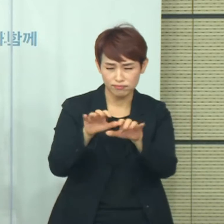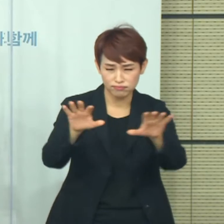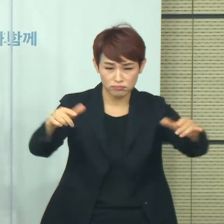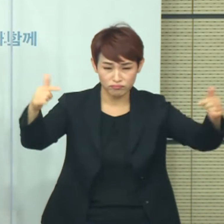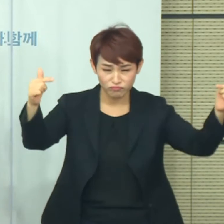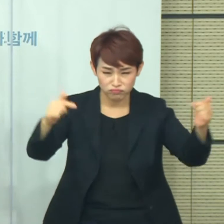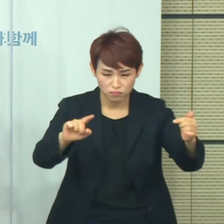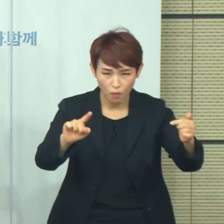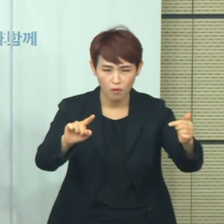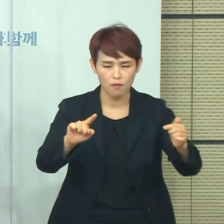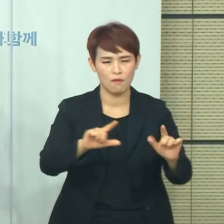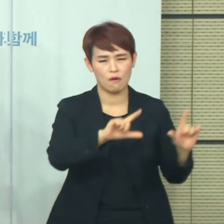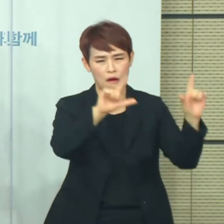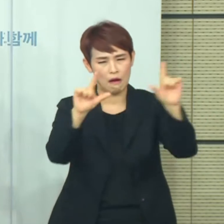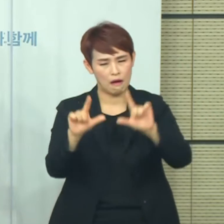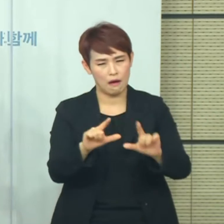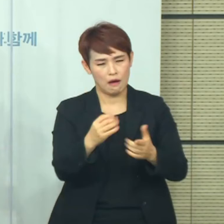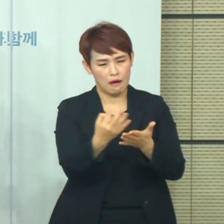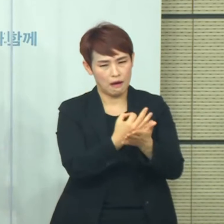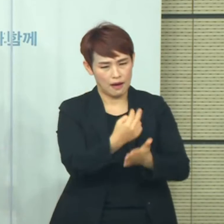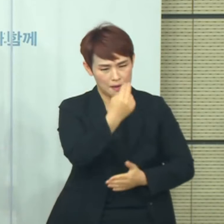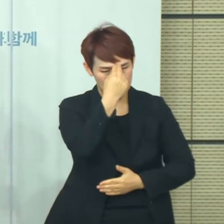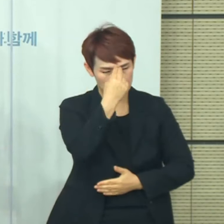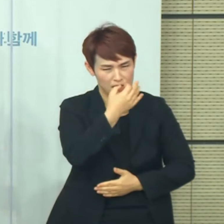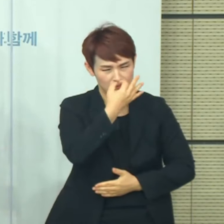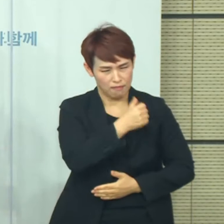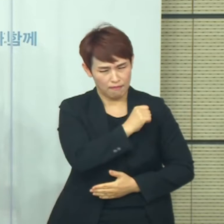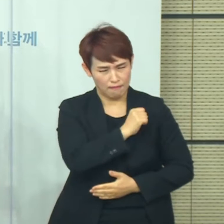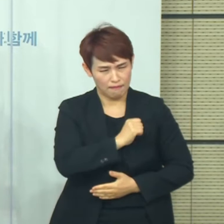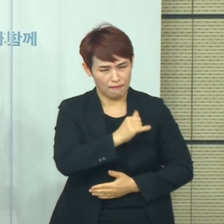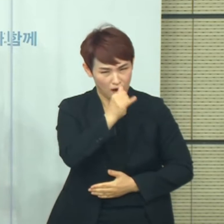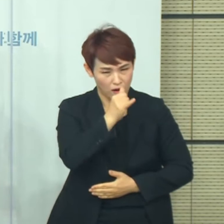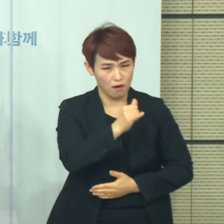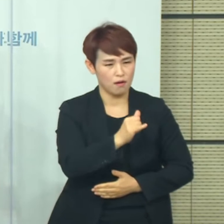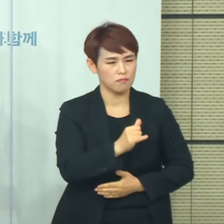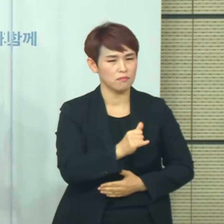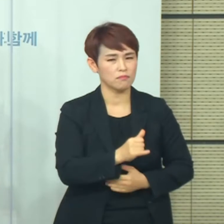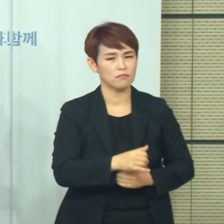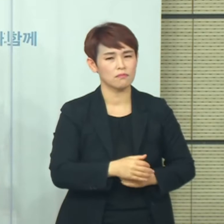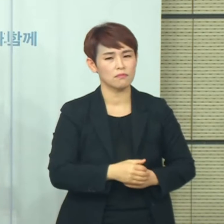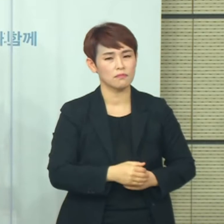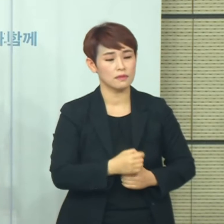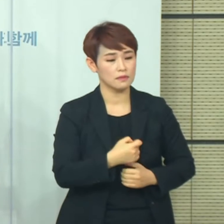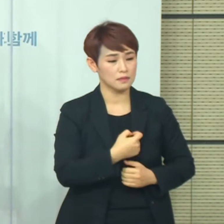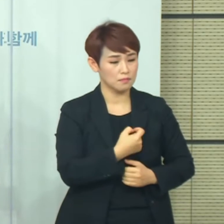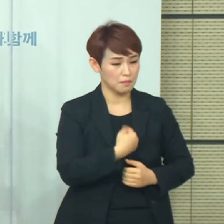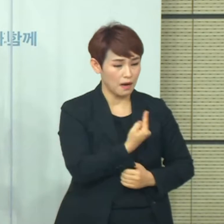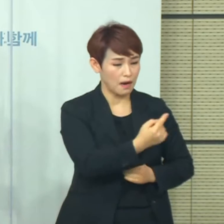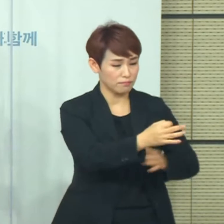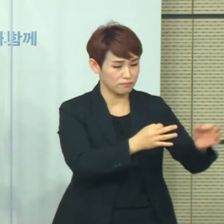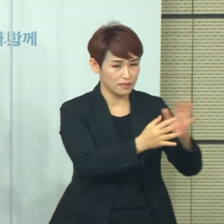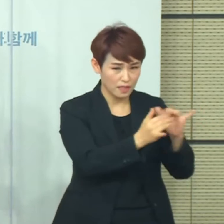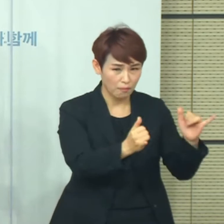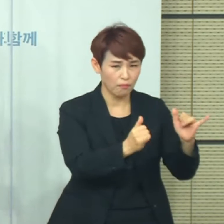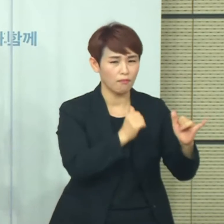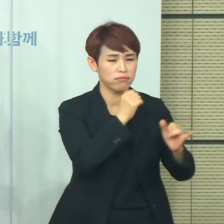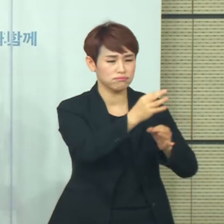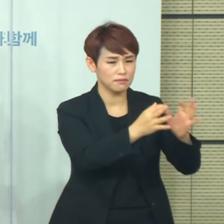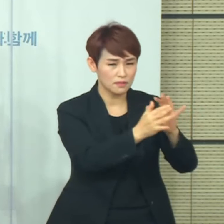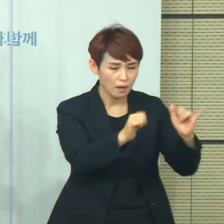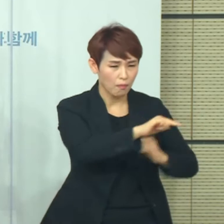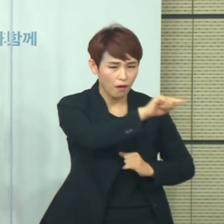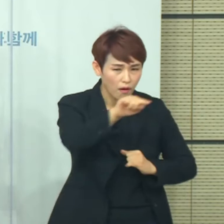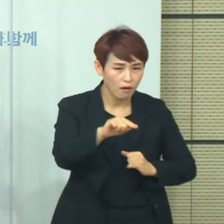감소세는 생업의 폐해를 감내한 자영업자, 소상공인의 희생과 일상에서의 거리두기를